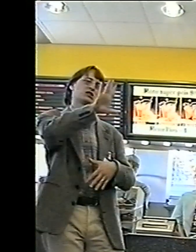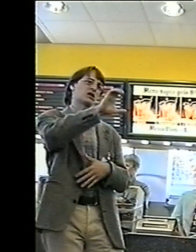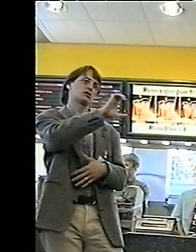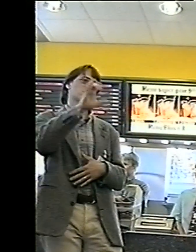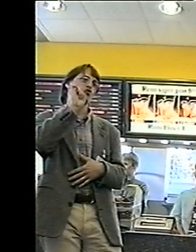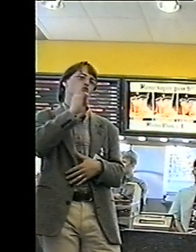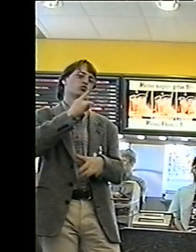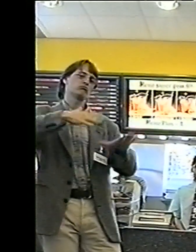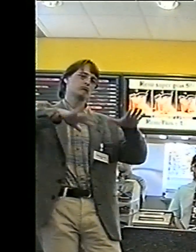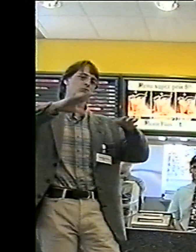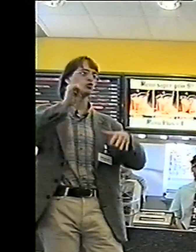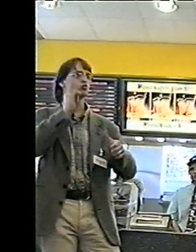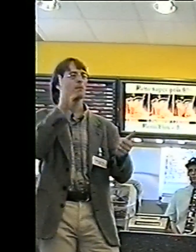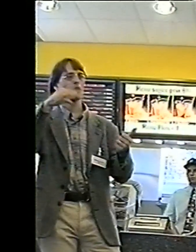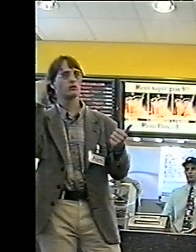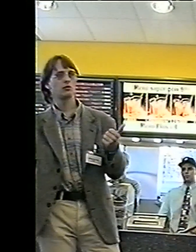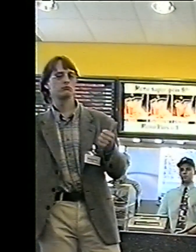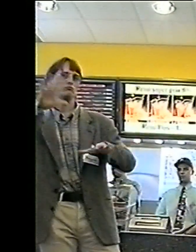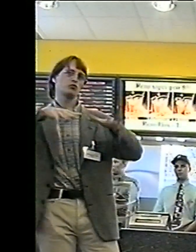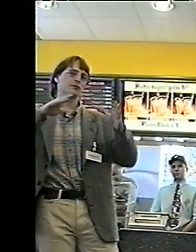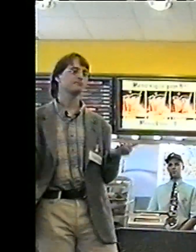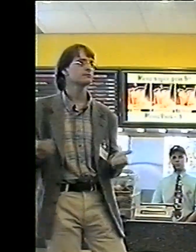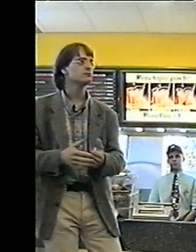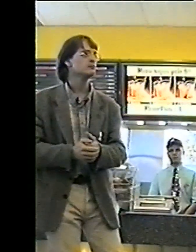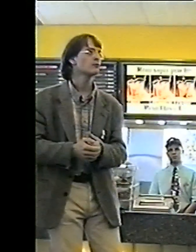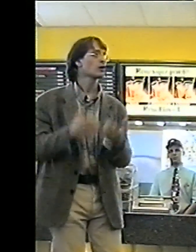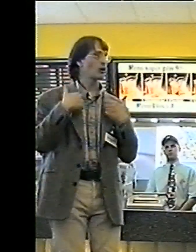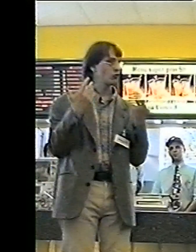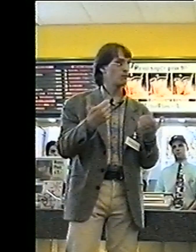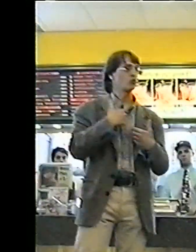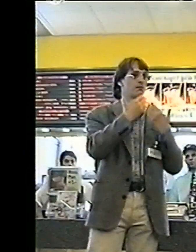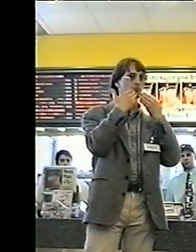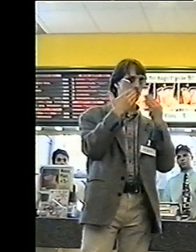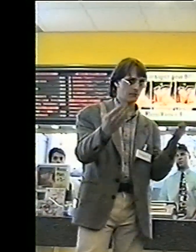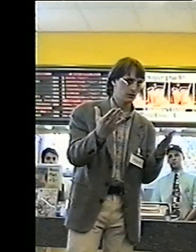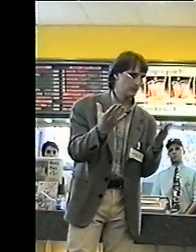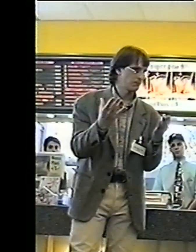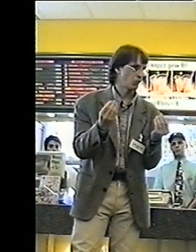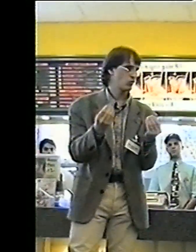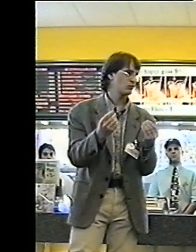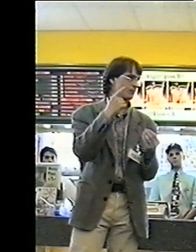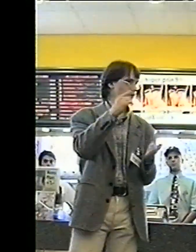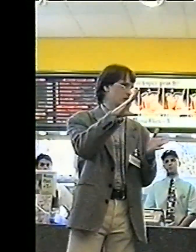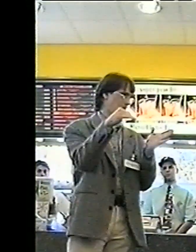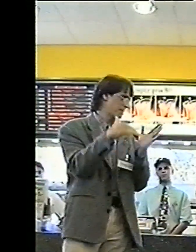Alors, on compte environ 500 sourds, pardon, dans le canton de